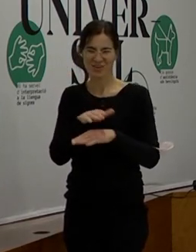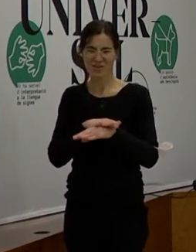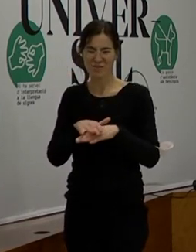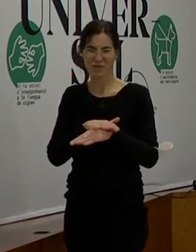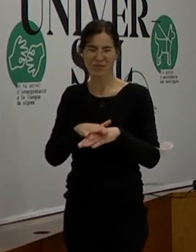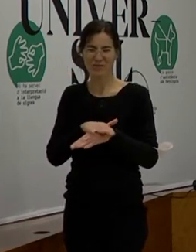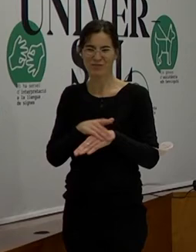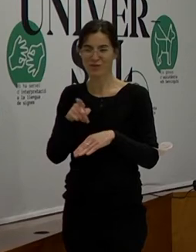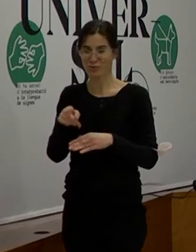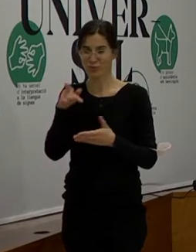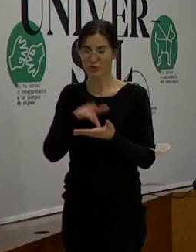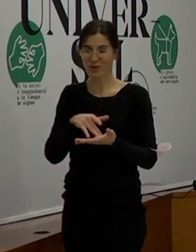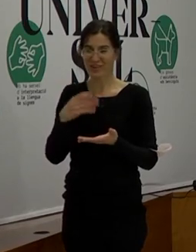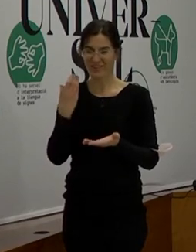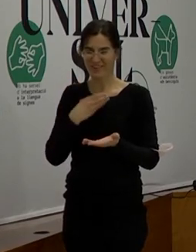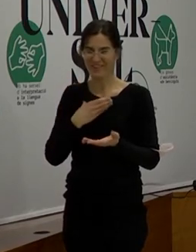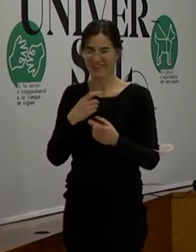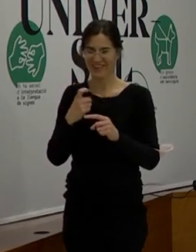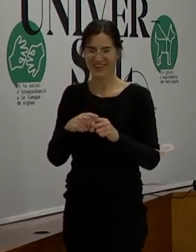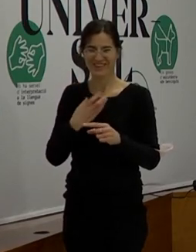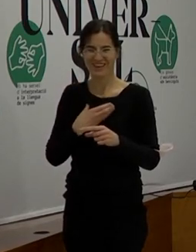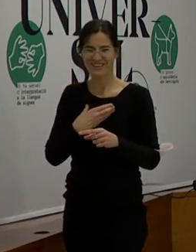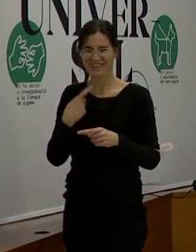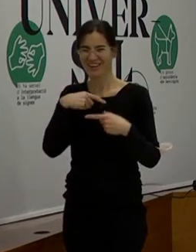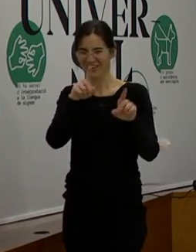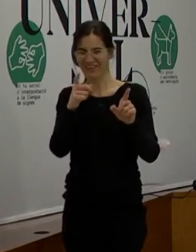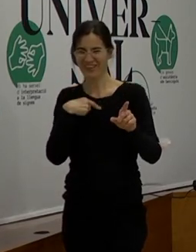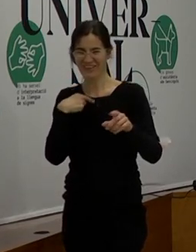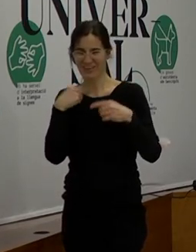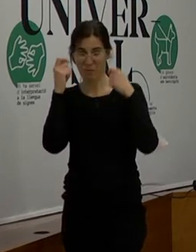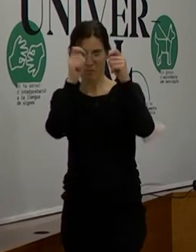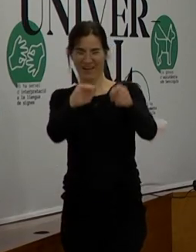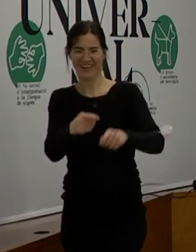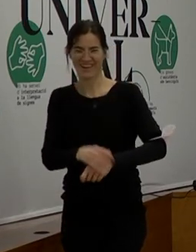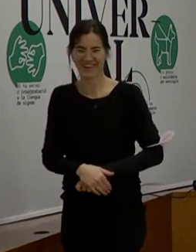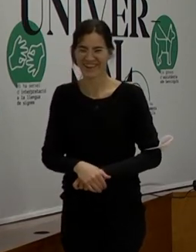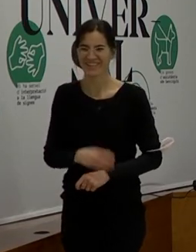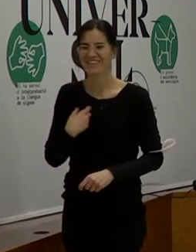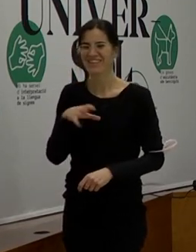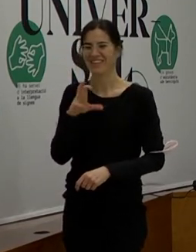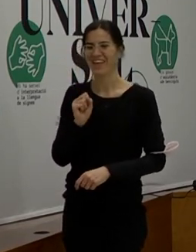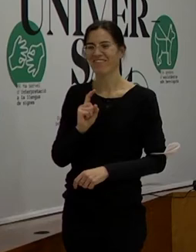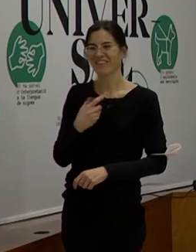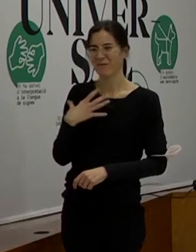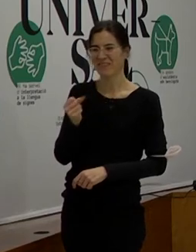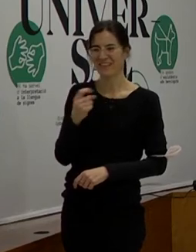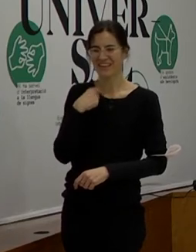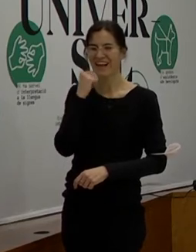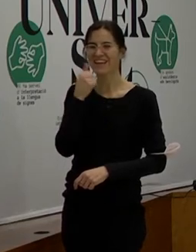bueno, no fuiste, vale, allà està el jefe, pues, vale. Veus, allà ens entenem, ell ja sabe qui